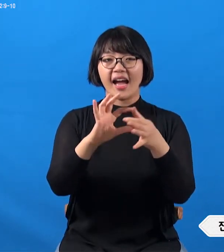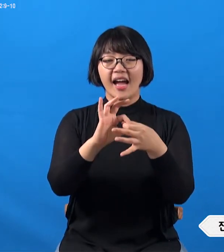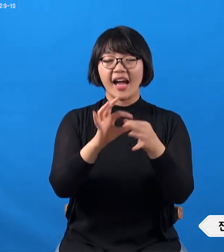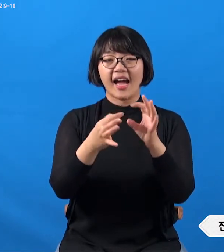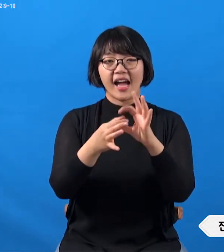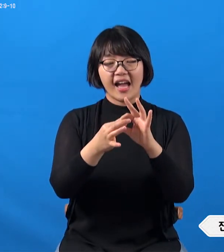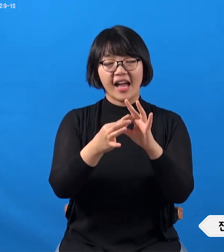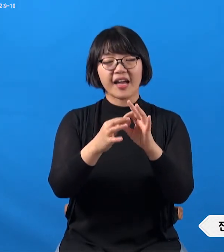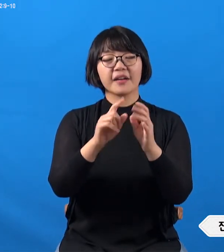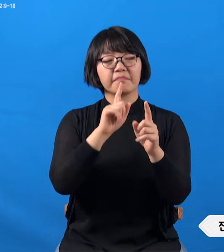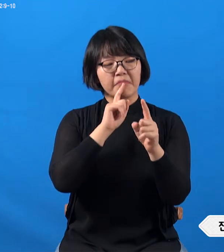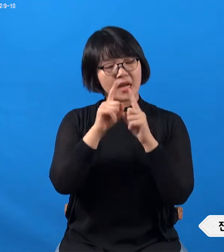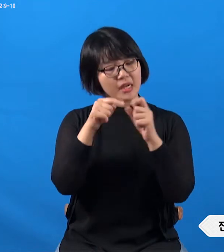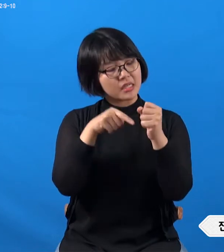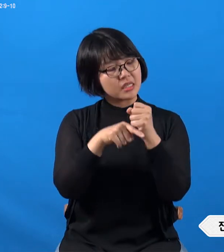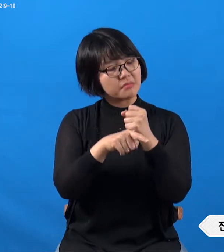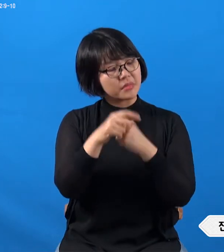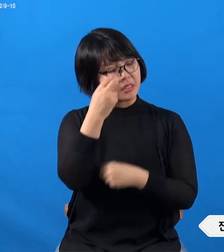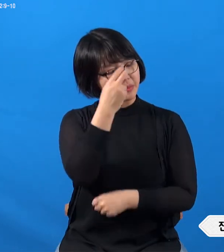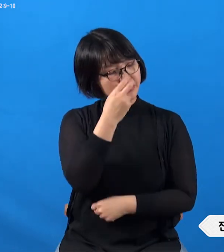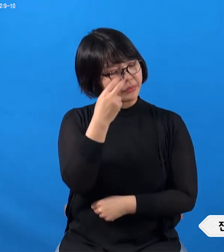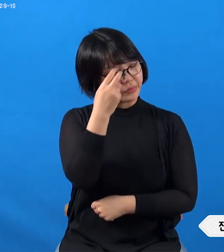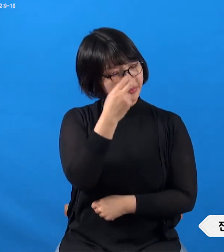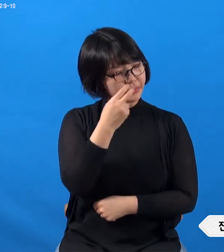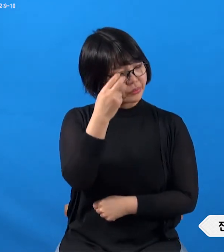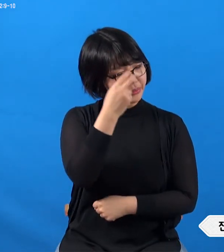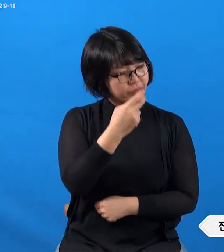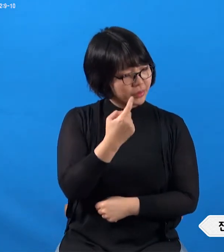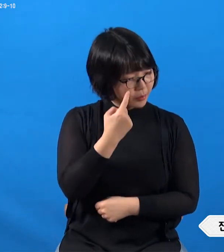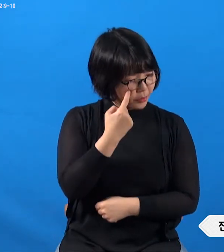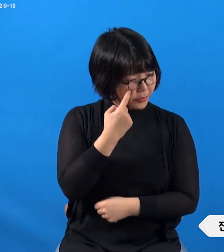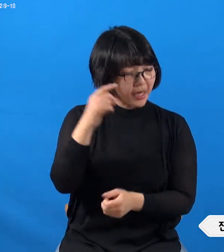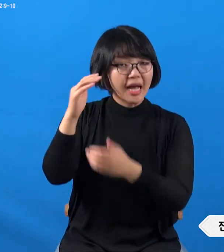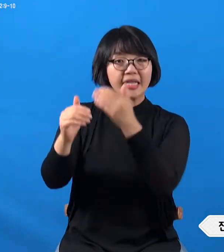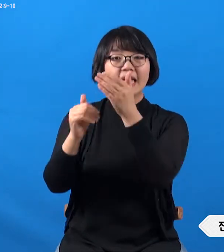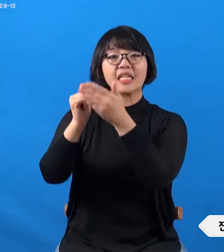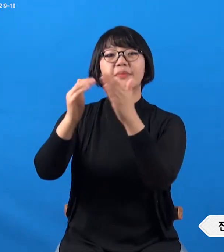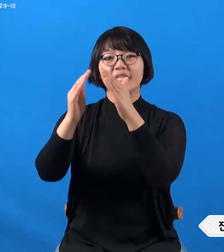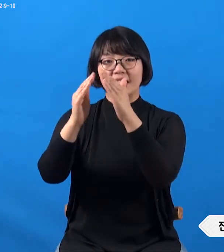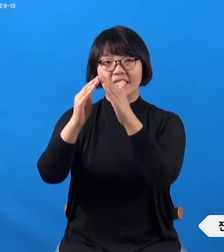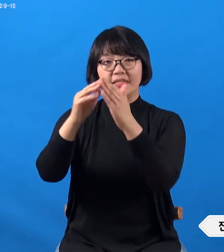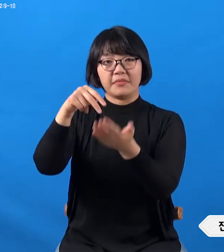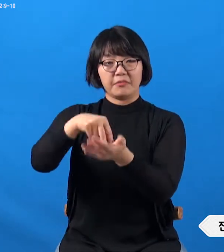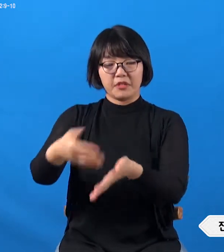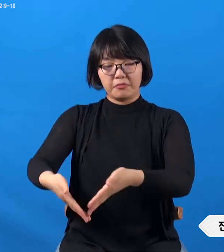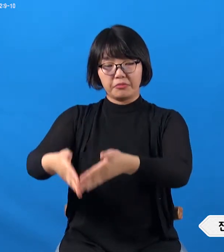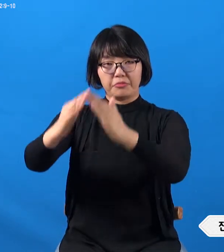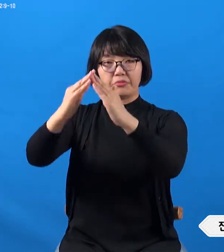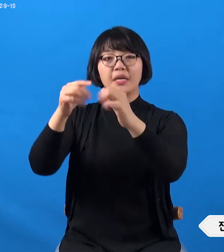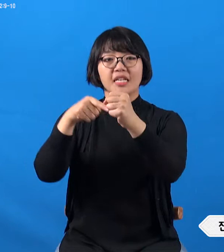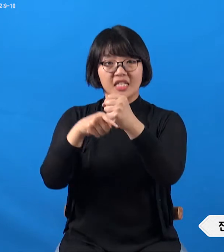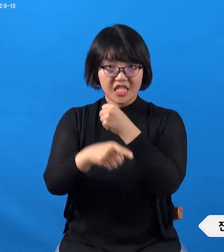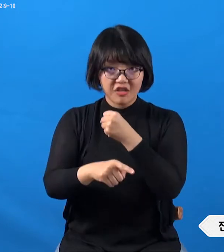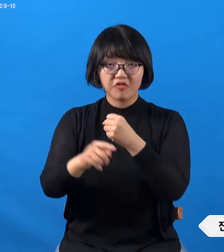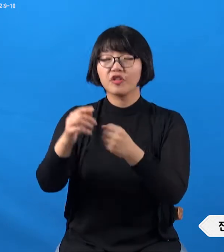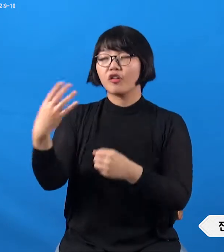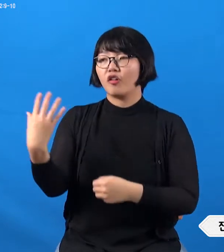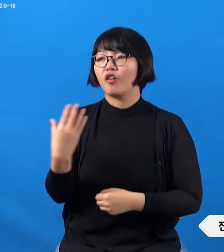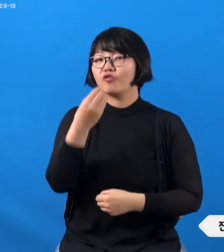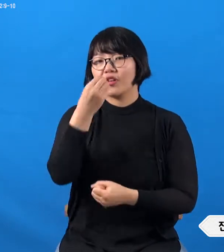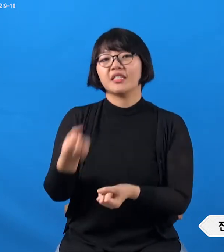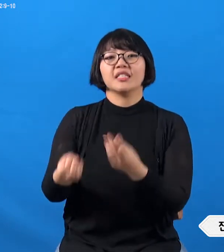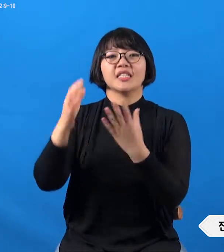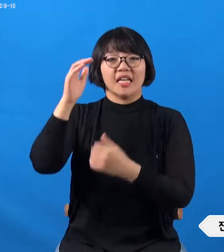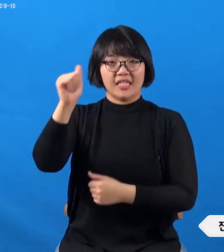상황을 바라보면 하나님의 집으로 세움을 받는 이유, 바로 거룩한